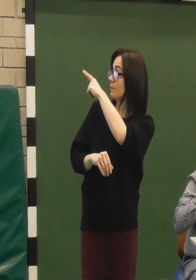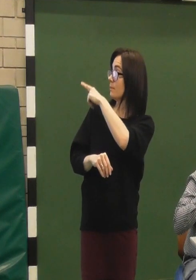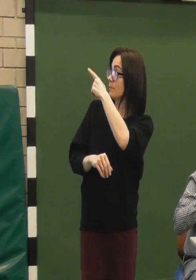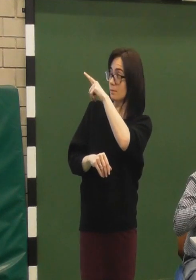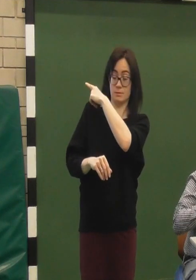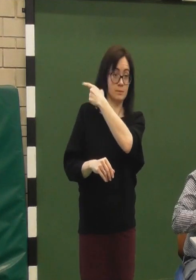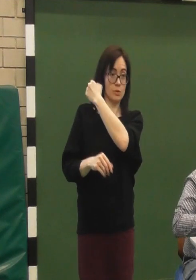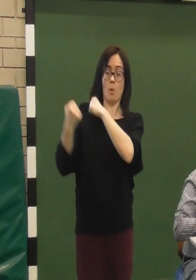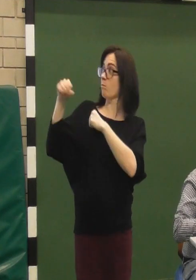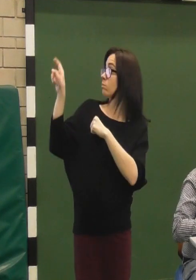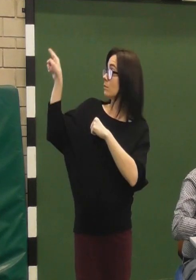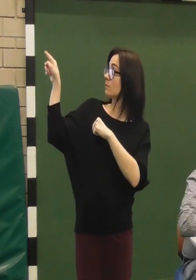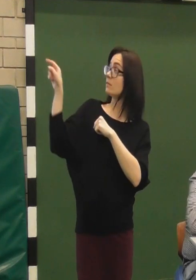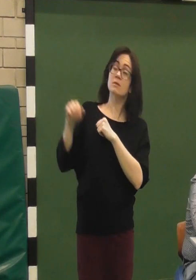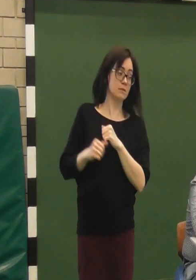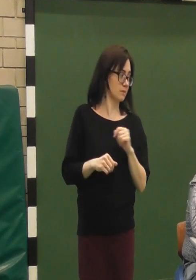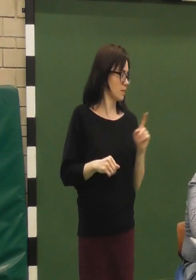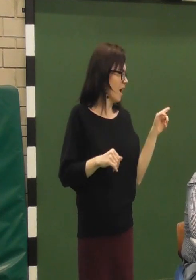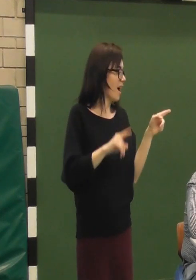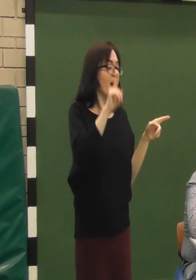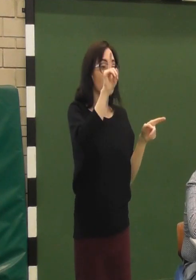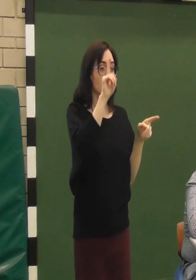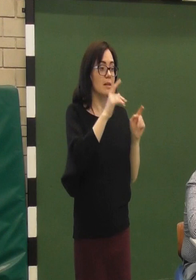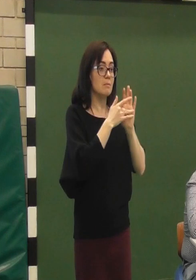rajtam. És én megmutatom,